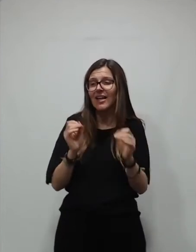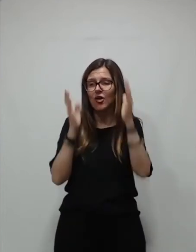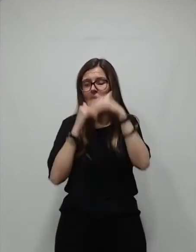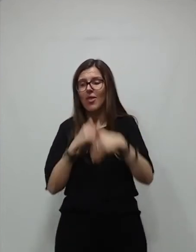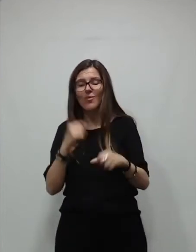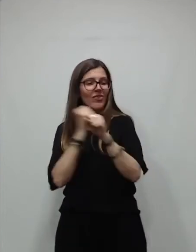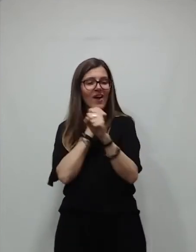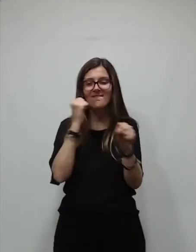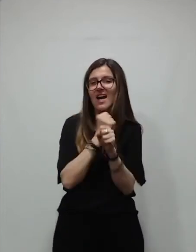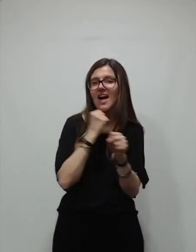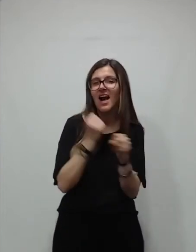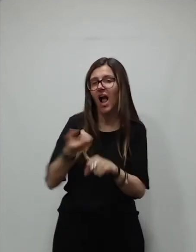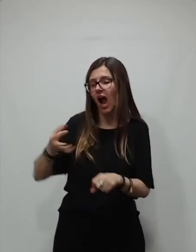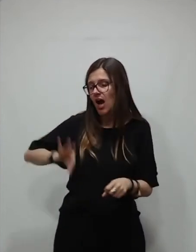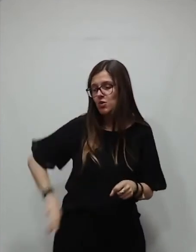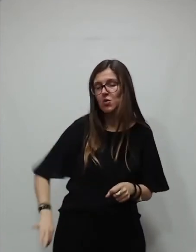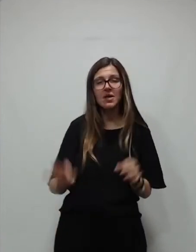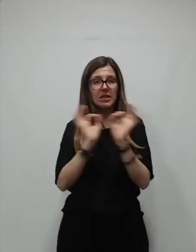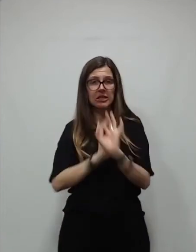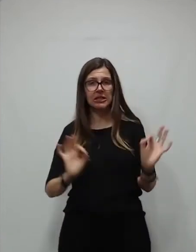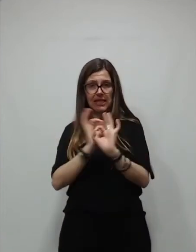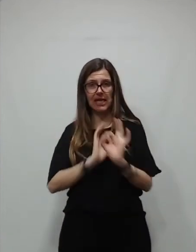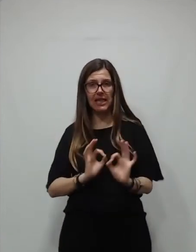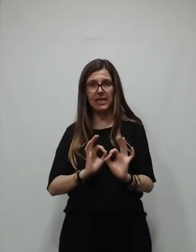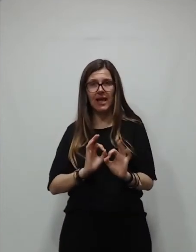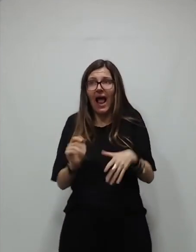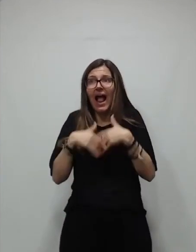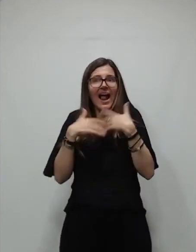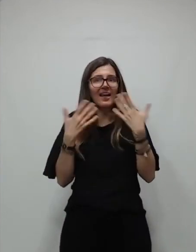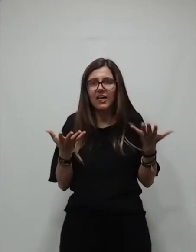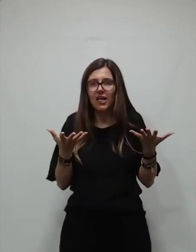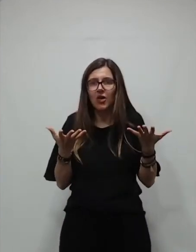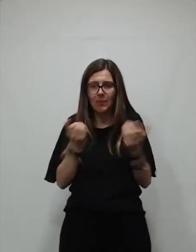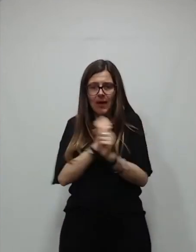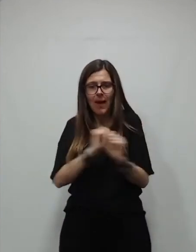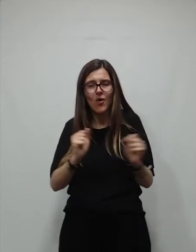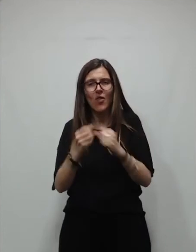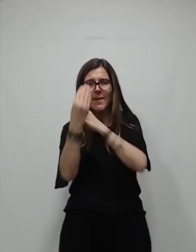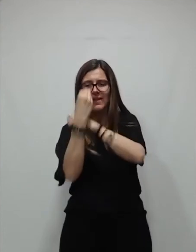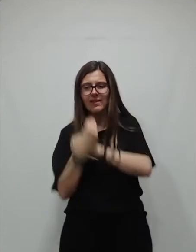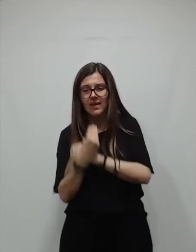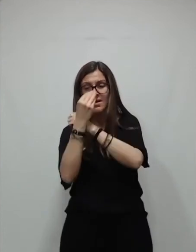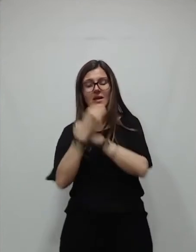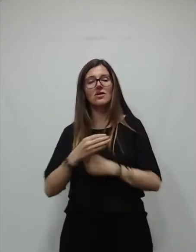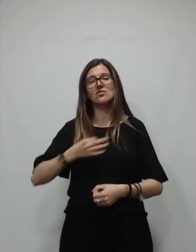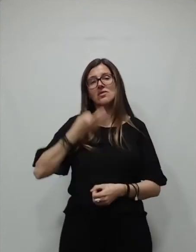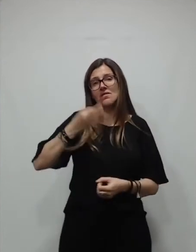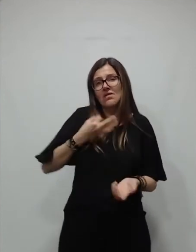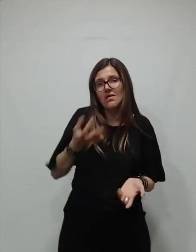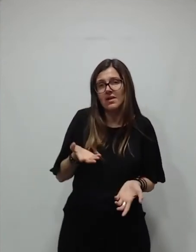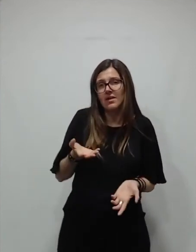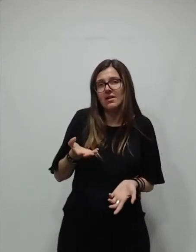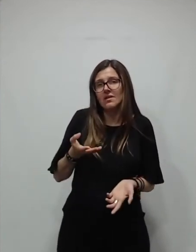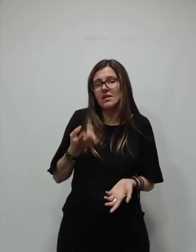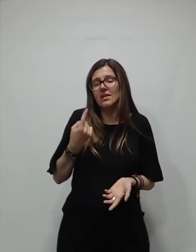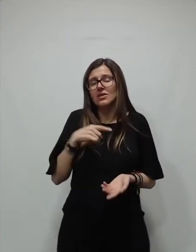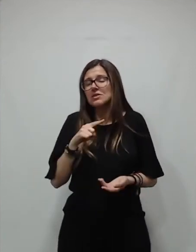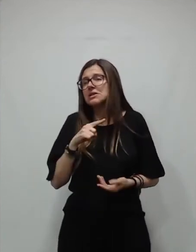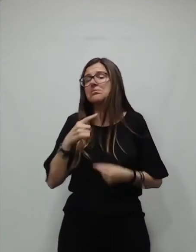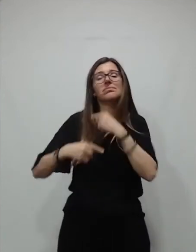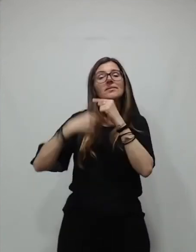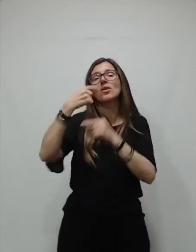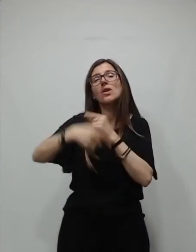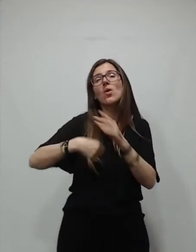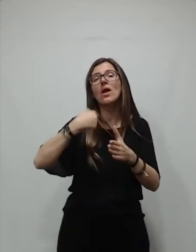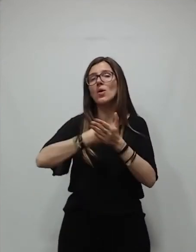de pan, o si no, algo que nos signifique la vida. Entonces, ¿qué es lo que decimos? De seguir y seguir bregando para tener